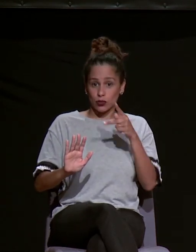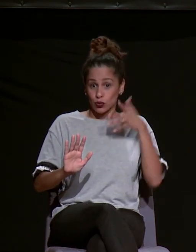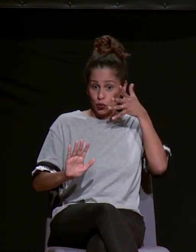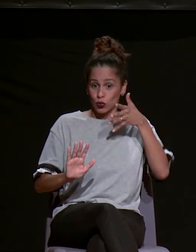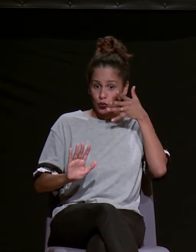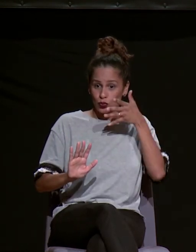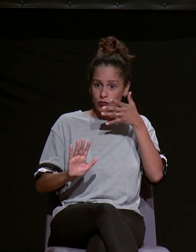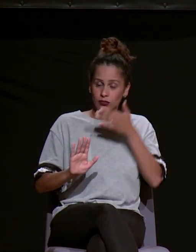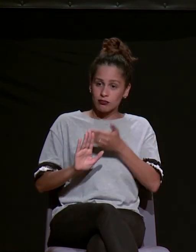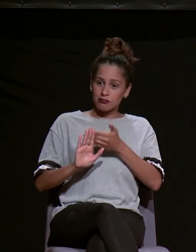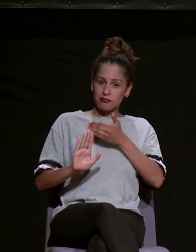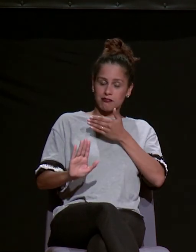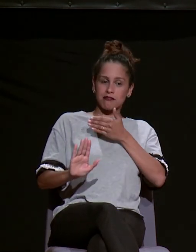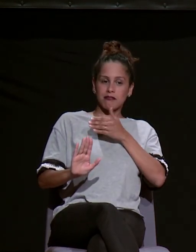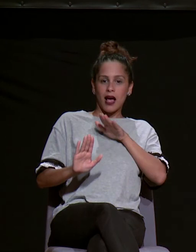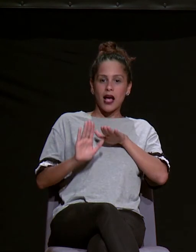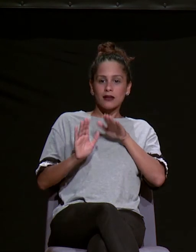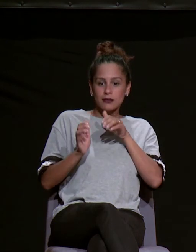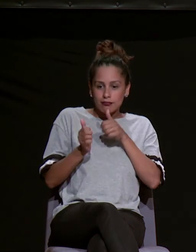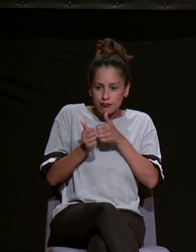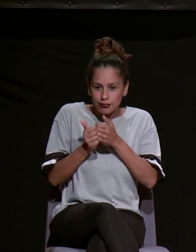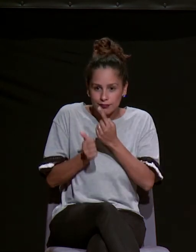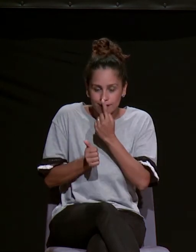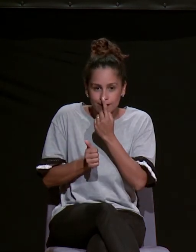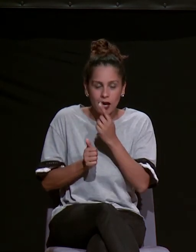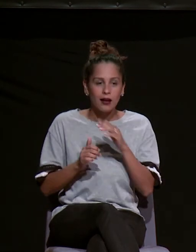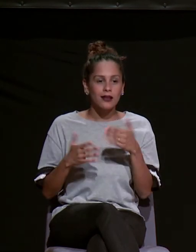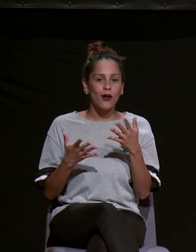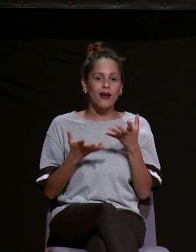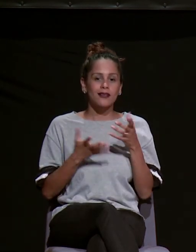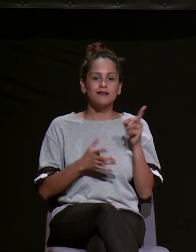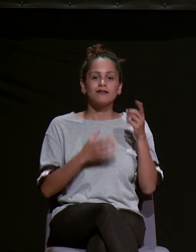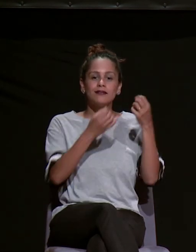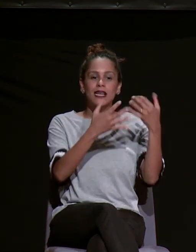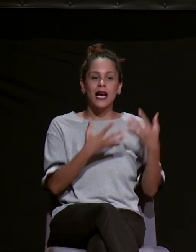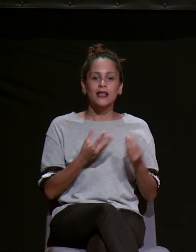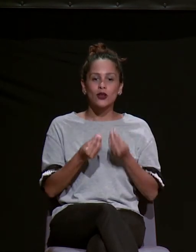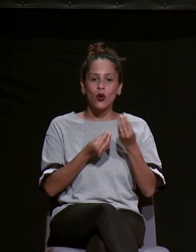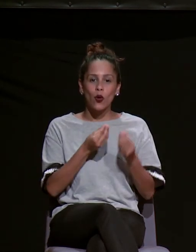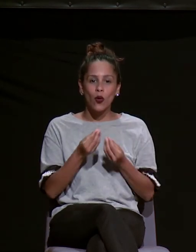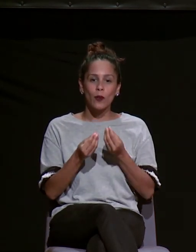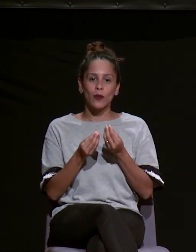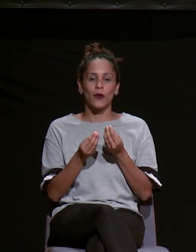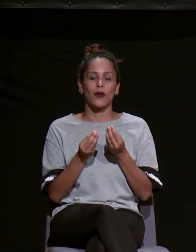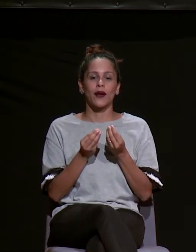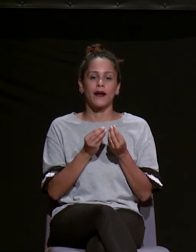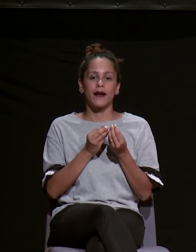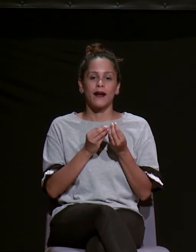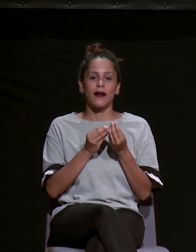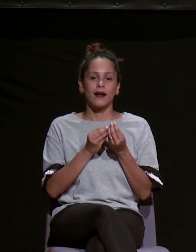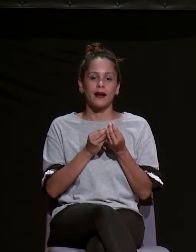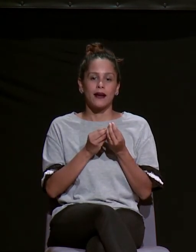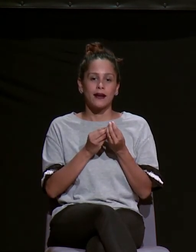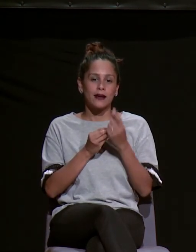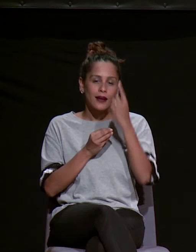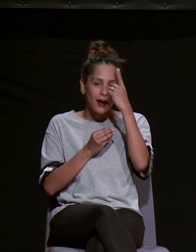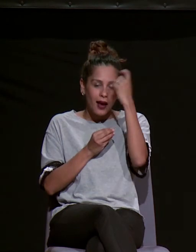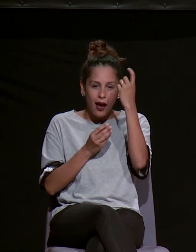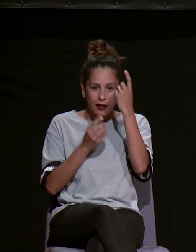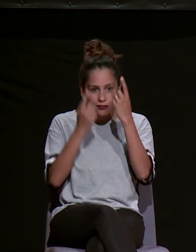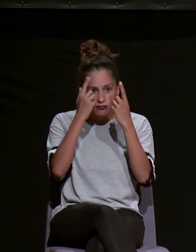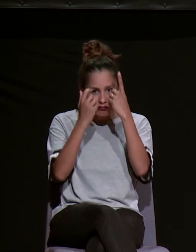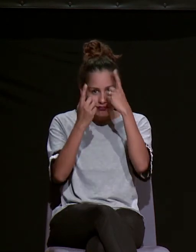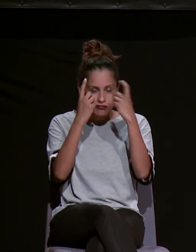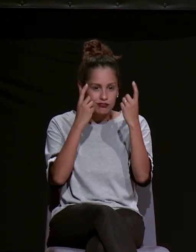gostaria de ouvi-lo falando sobre isso também, sobre esse seu processo de criação, para o que você falou aqui hoje,